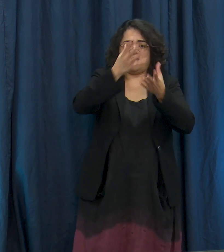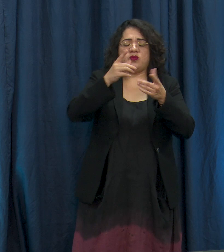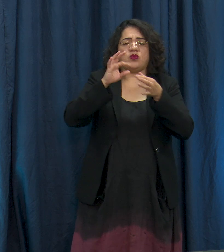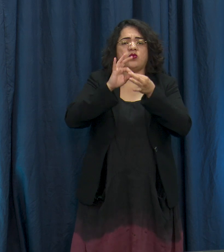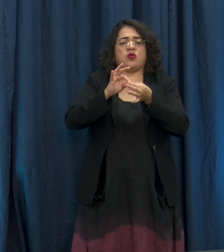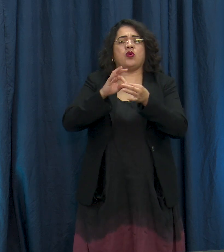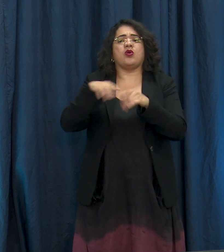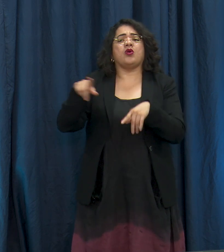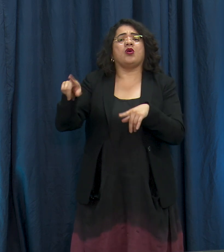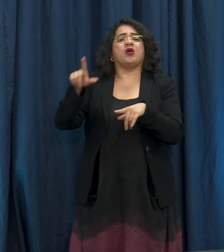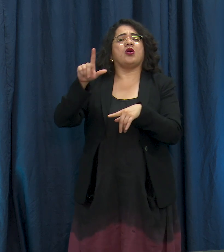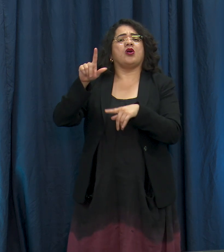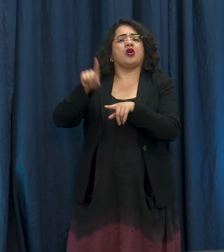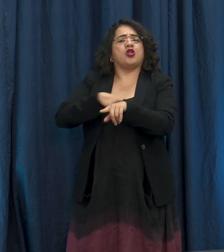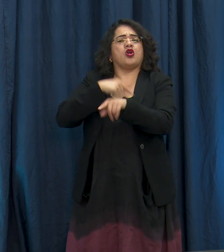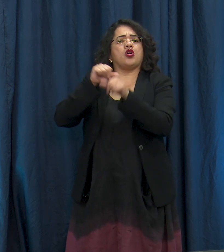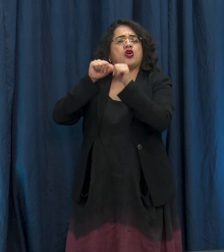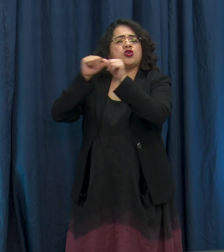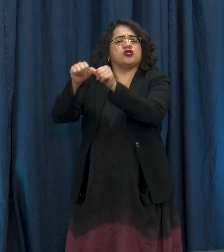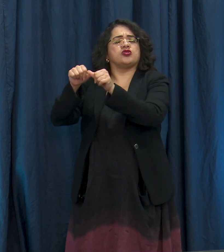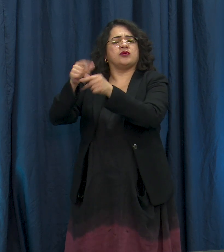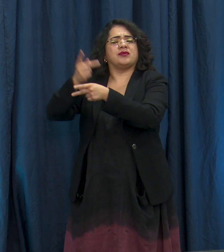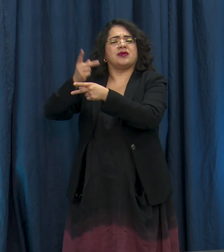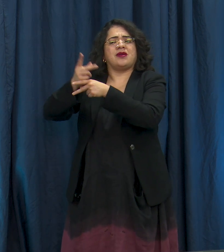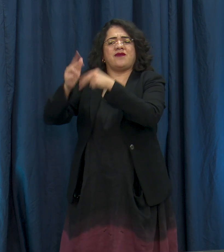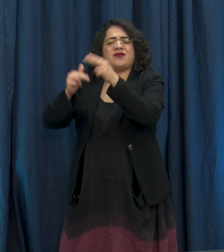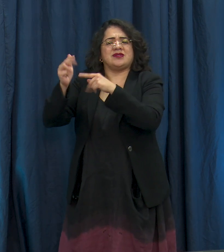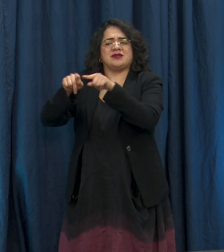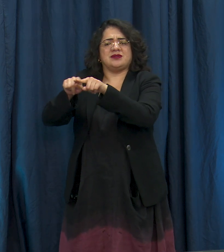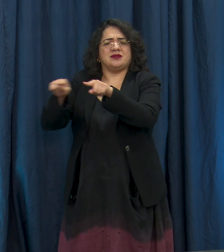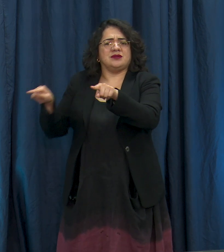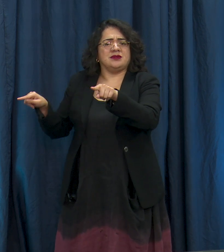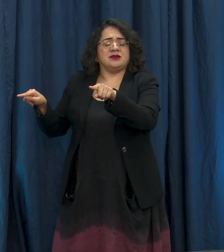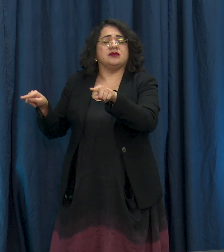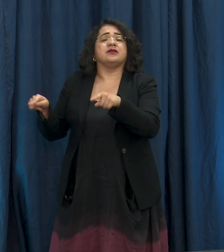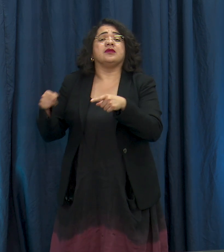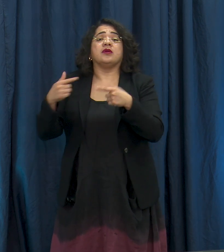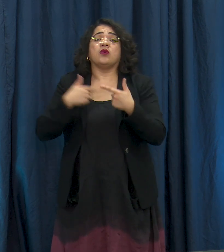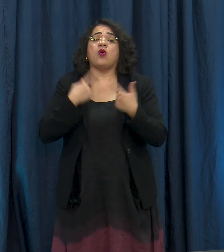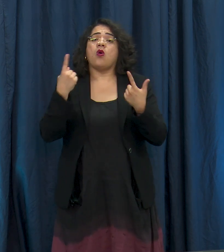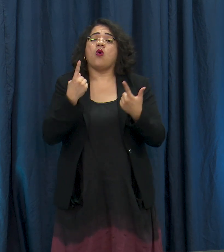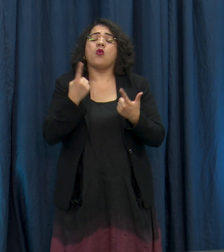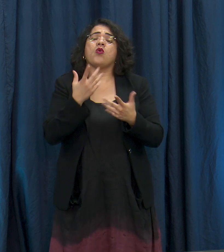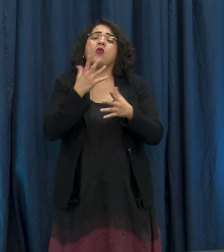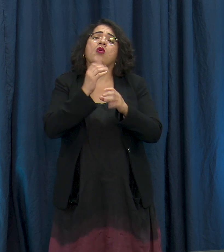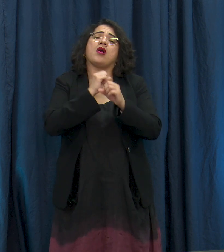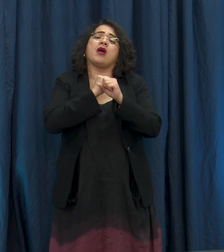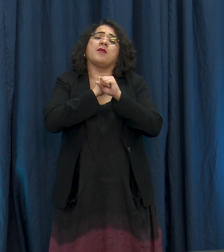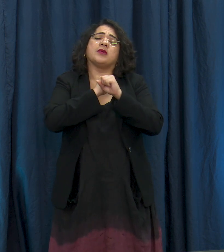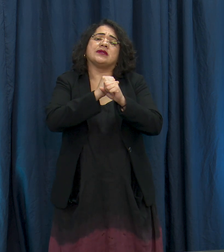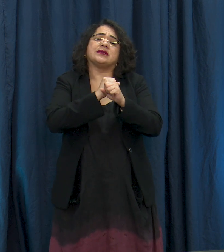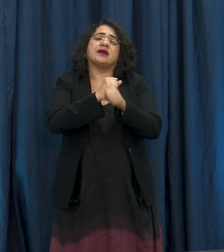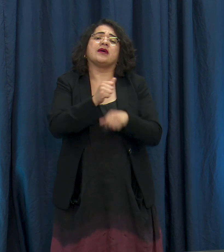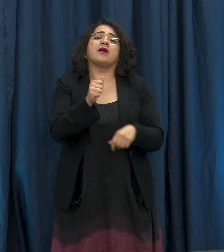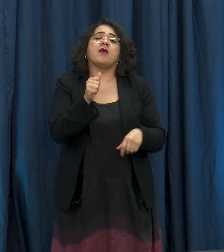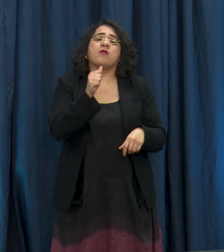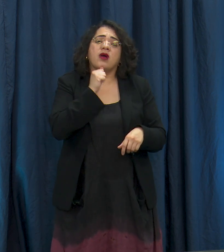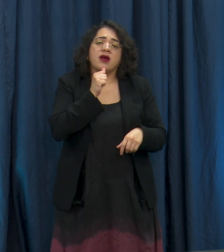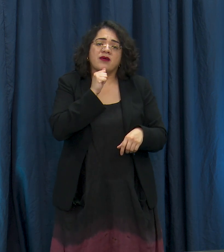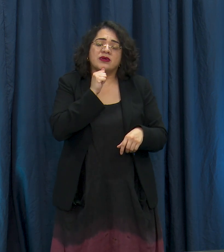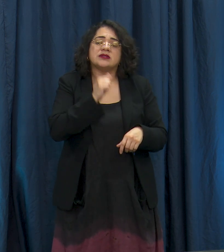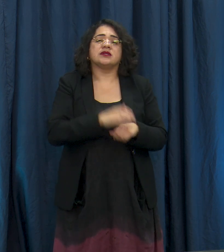y esperamos tener más información siempre y cuando podamos proteger la identidad y privacidad de estos